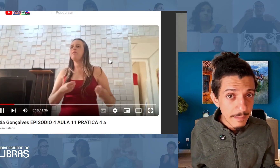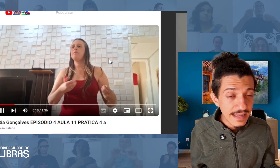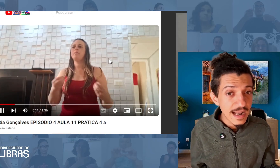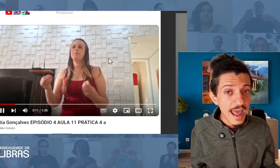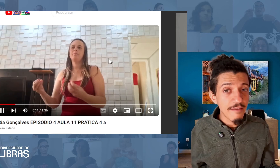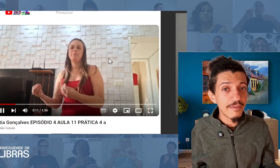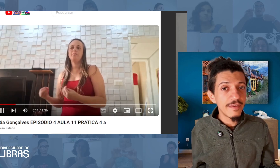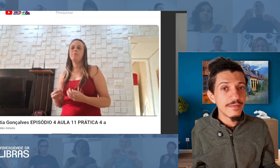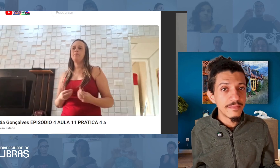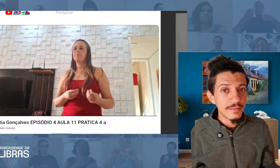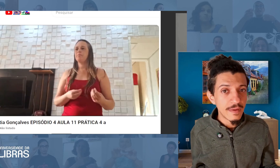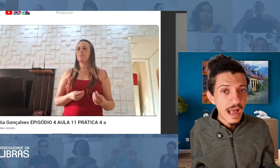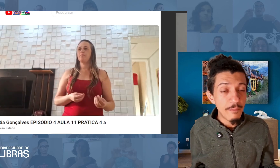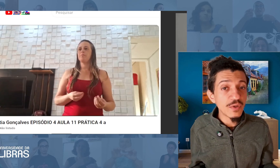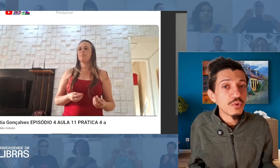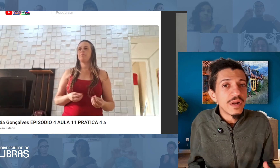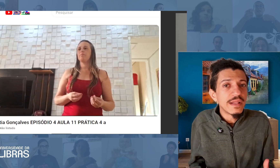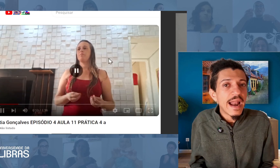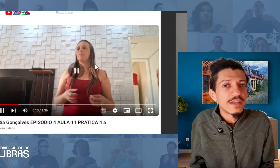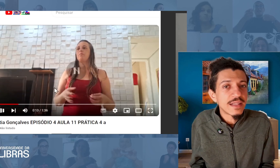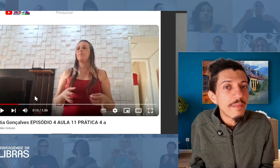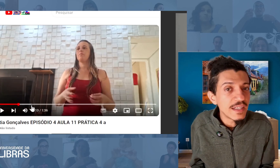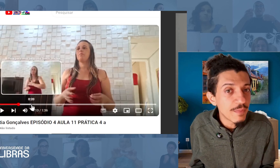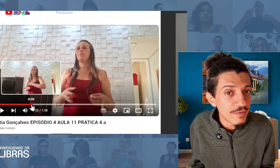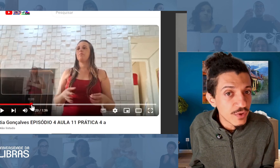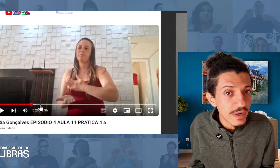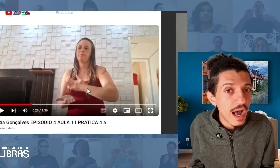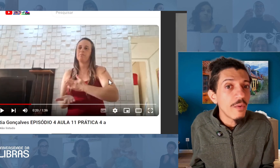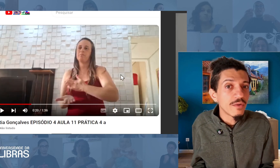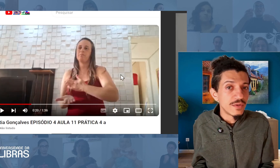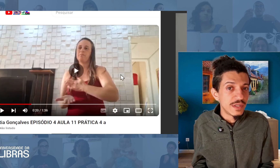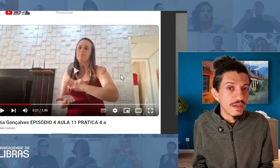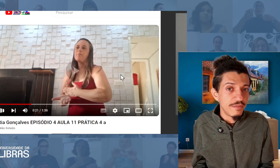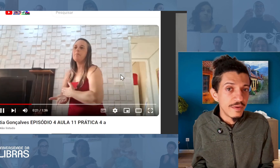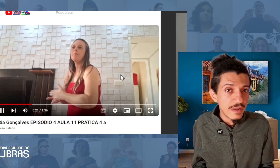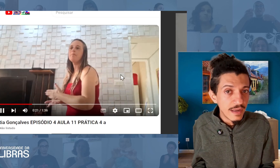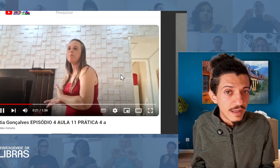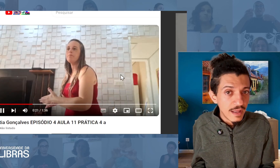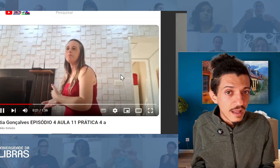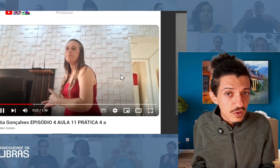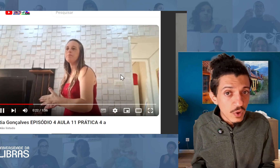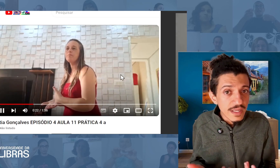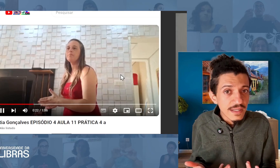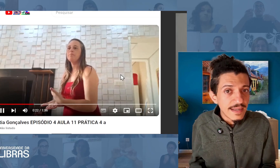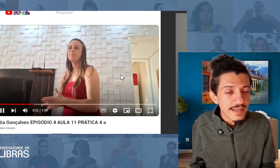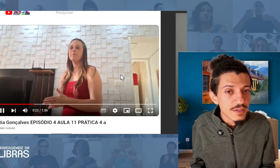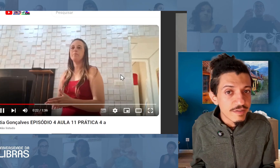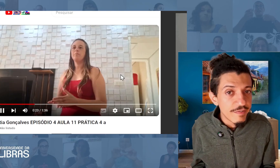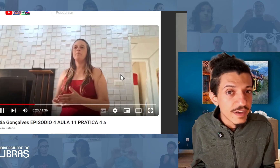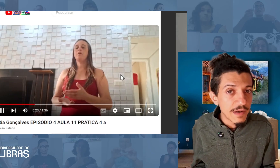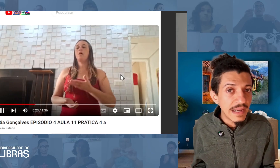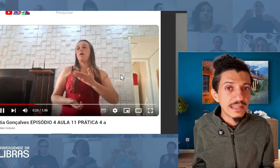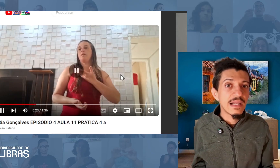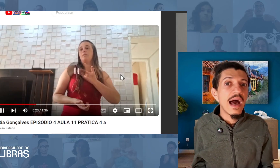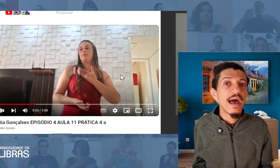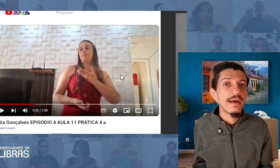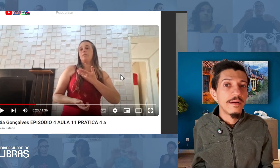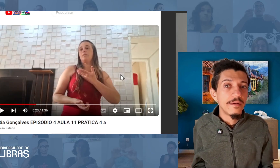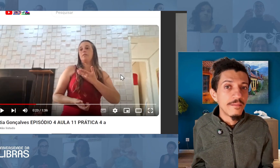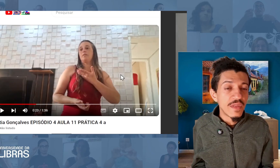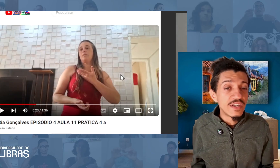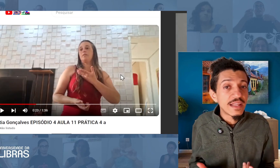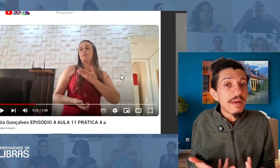está mais leve, a postura dela já está mais profissional, inclusive, toda a sinalização já vai ficando mais